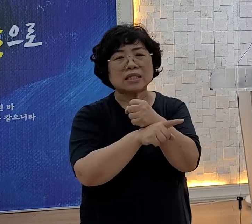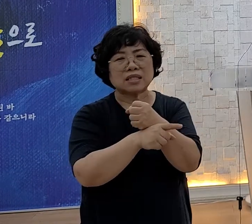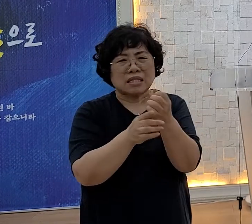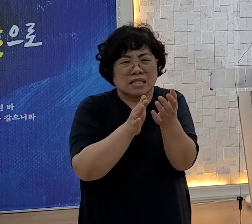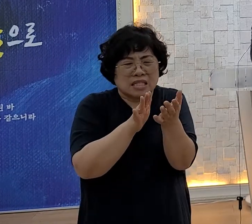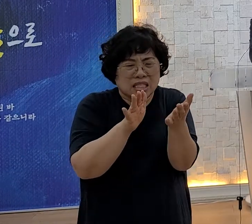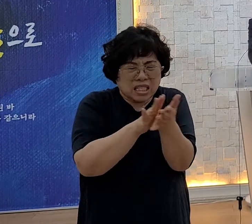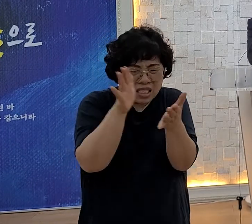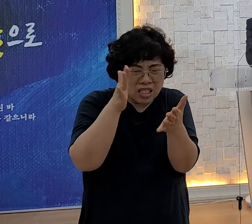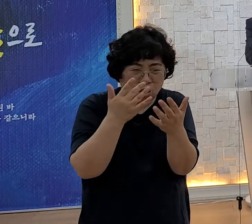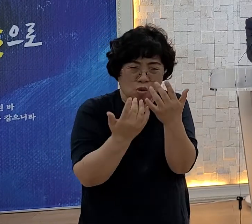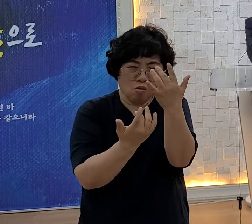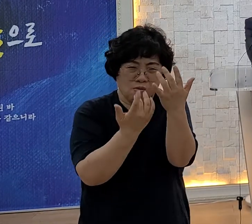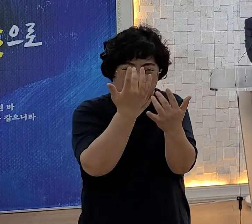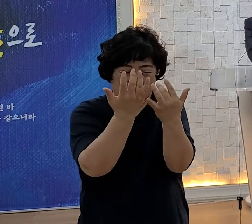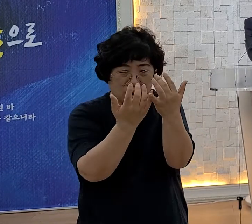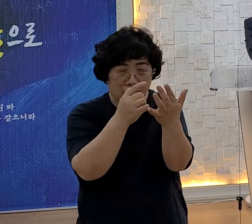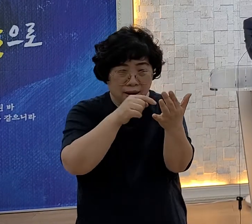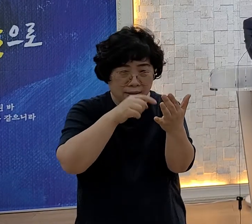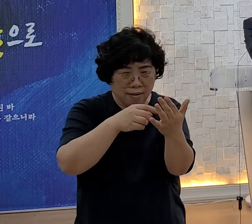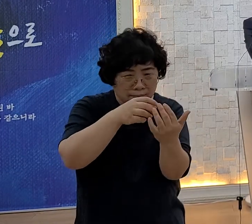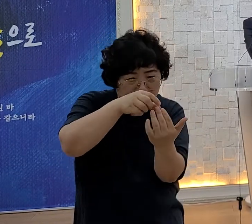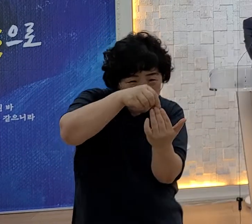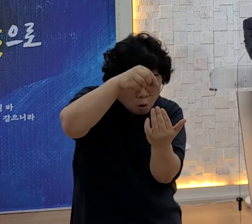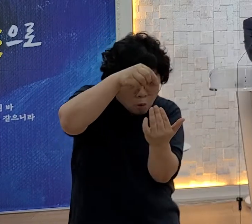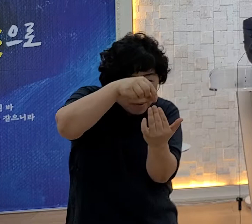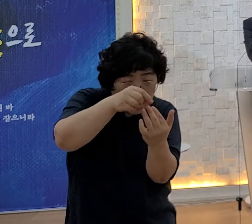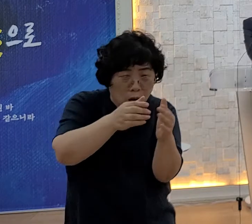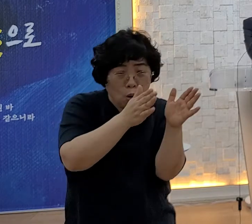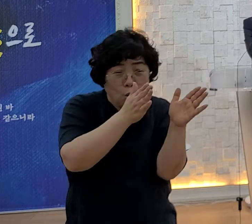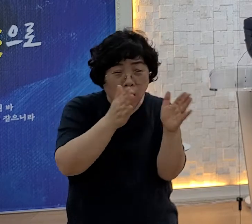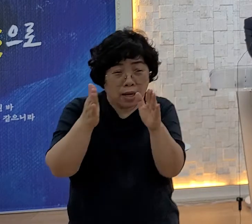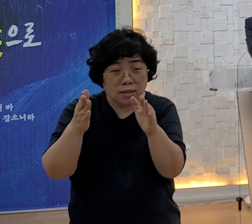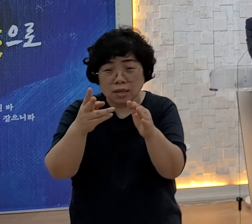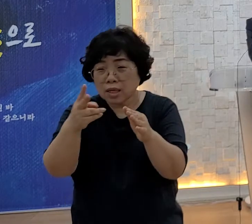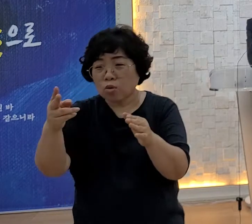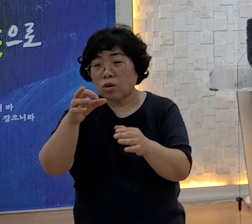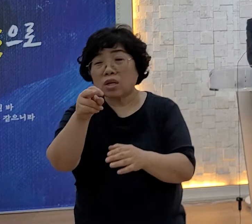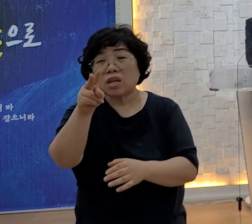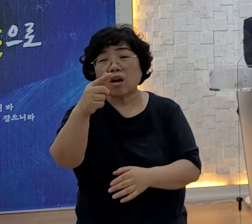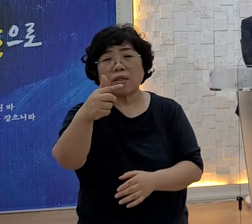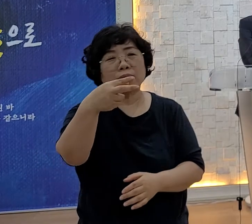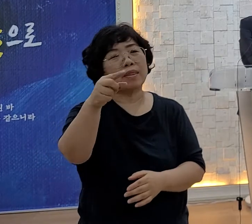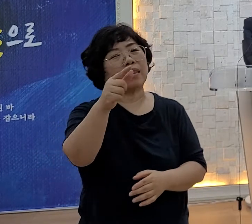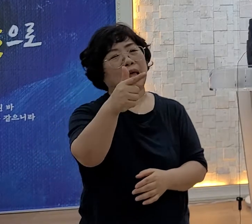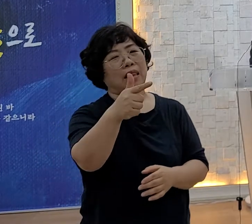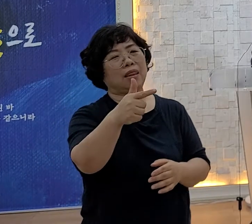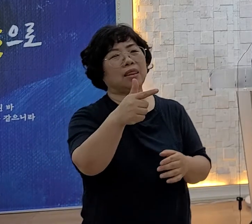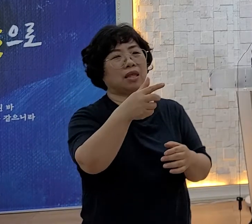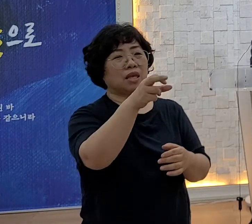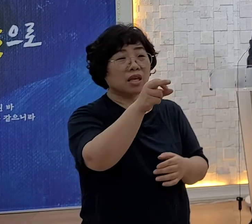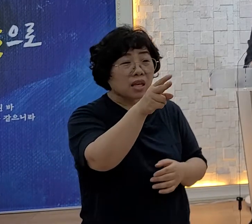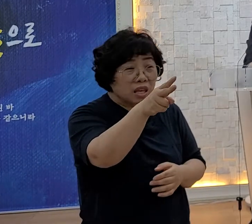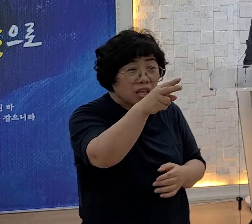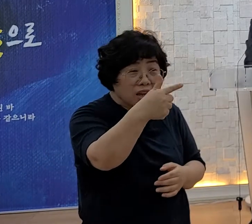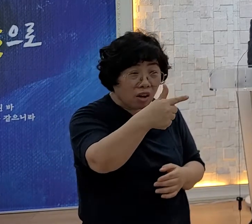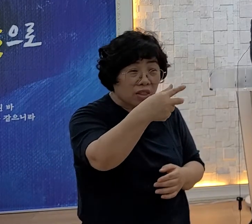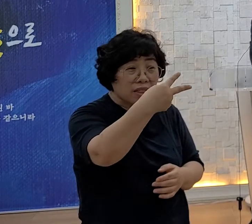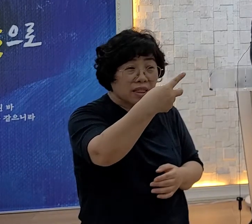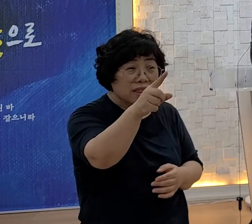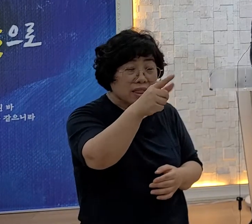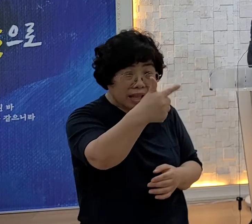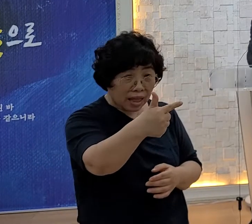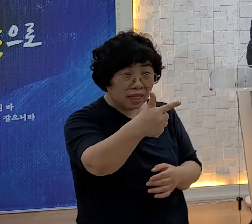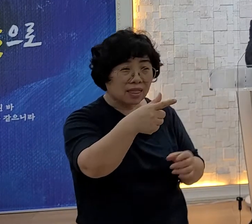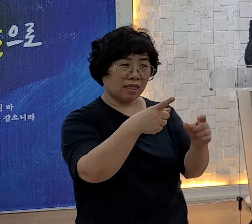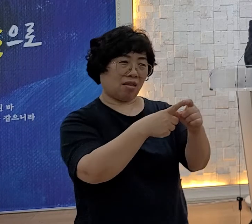뜨거운 연단의 용광로와 같은 그 환난, 그 뜨거운 연단의 과정을 거쳐야만 제대로 된 순금